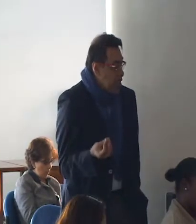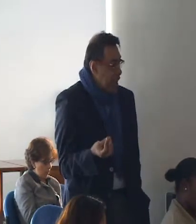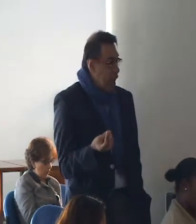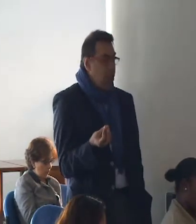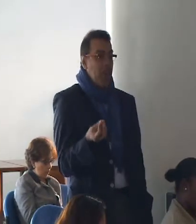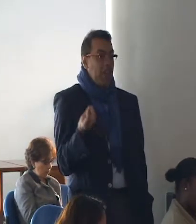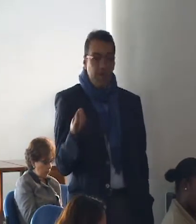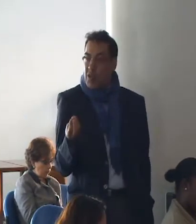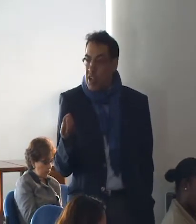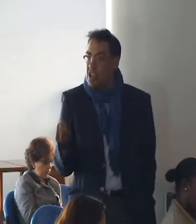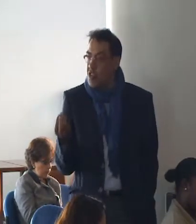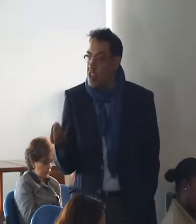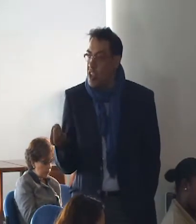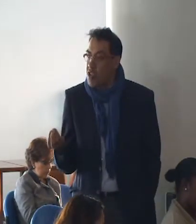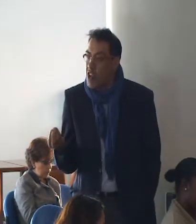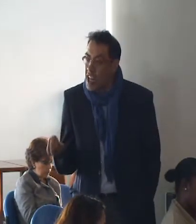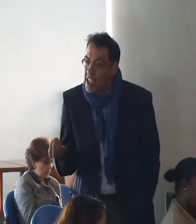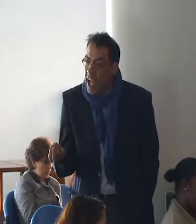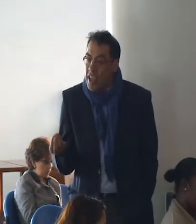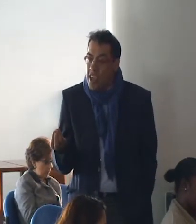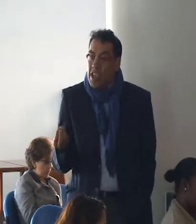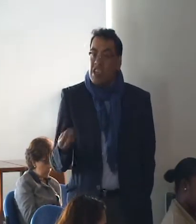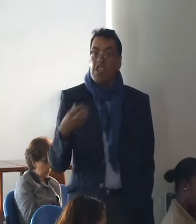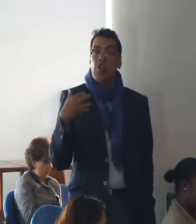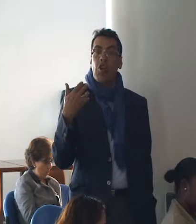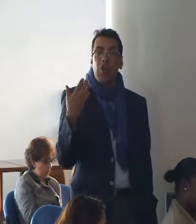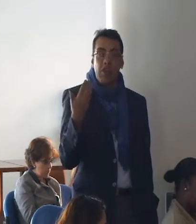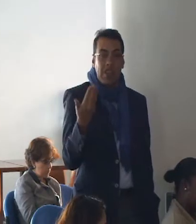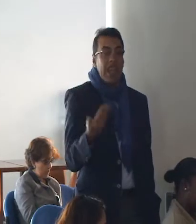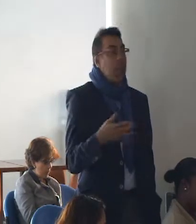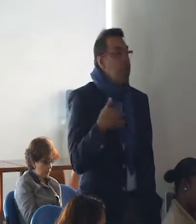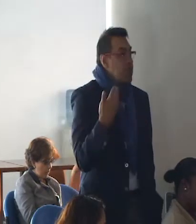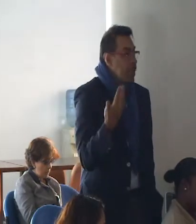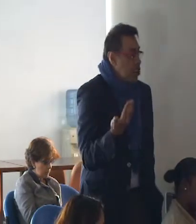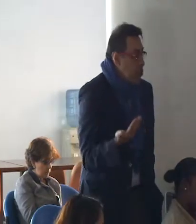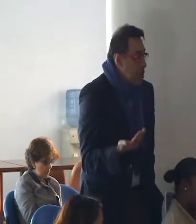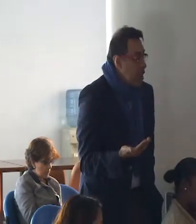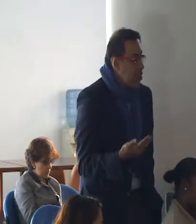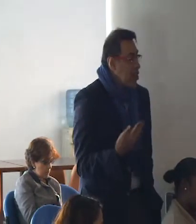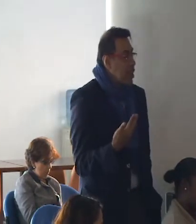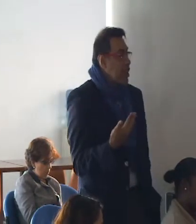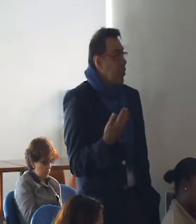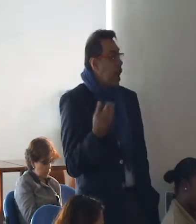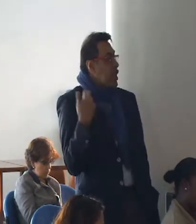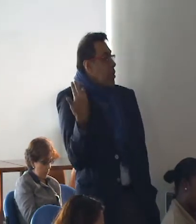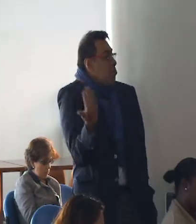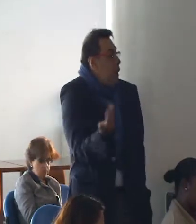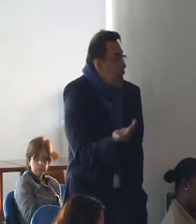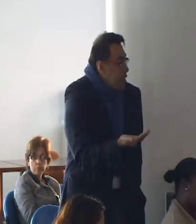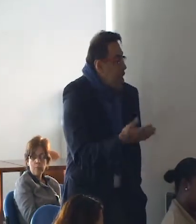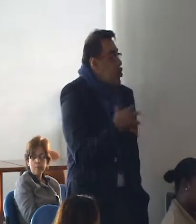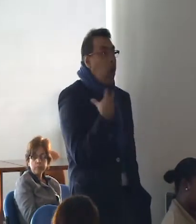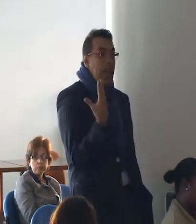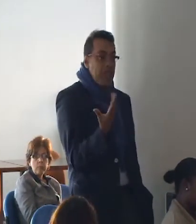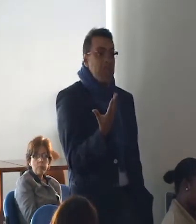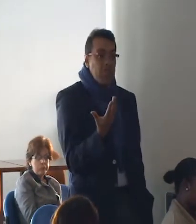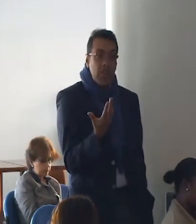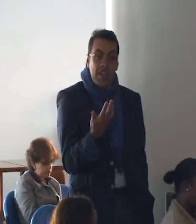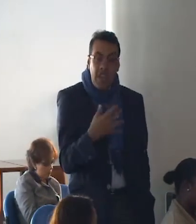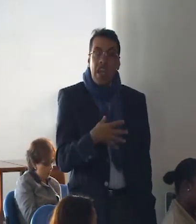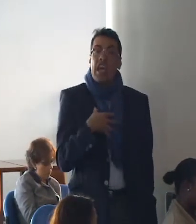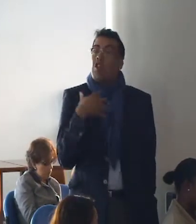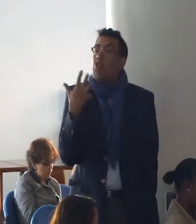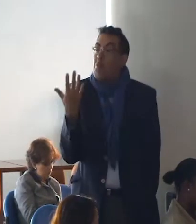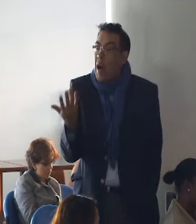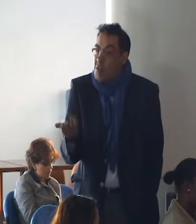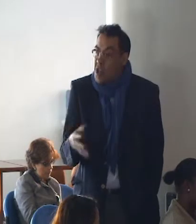personas con discapacidad o de las personas que no tienen oralidad, sino de la comunicación aumentativa alternativa hacen parte todas